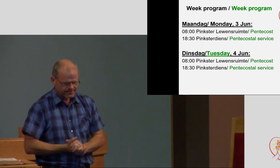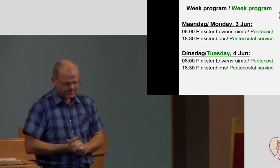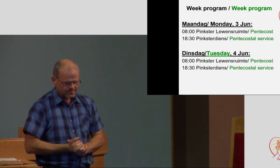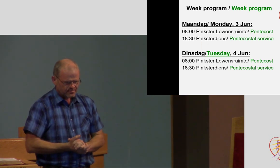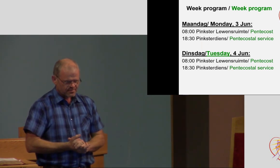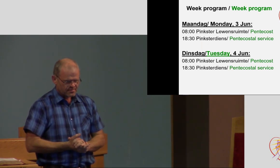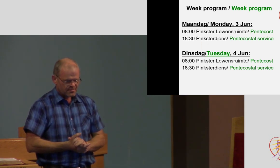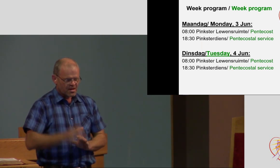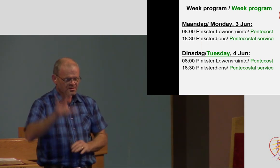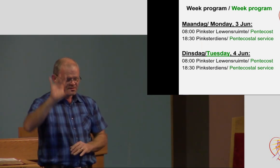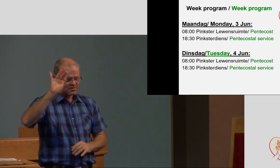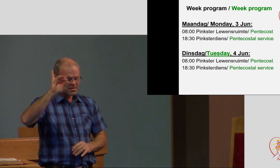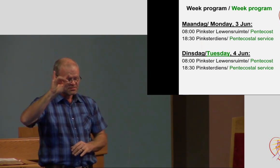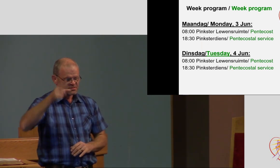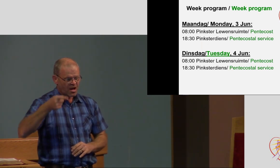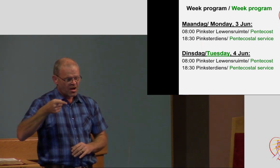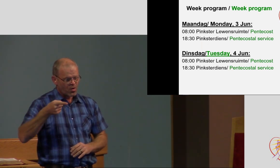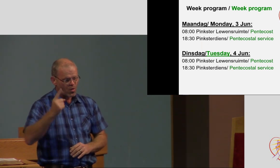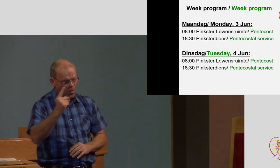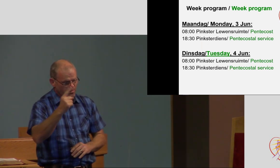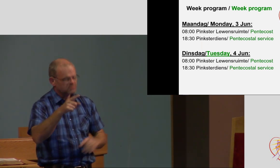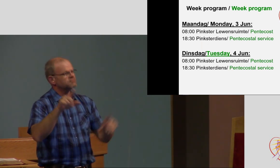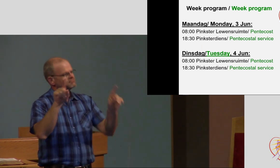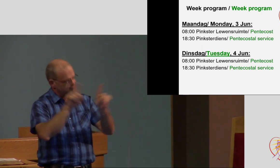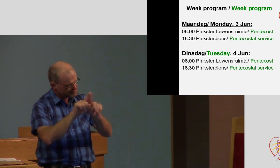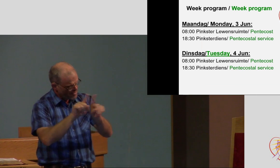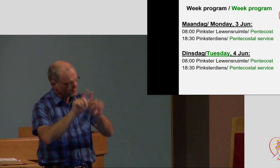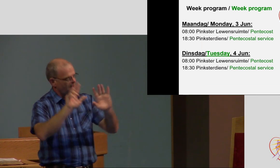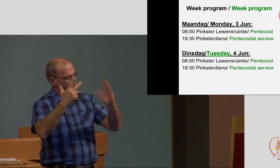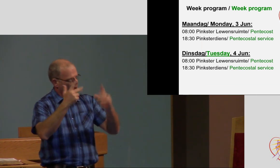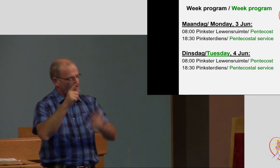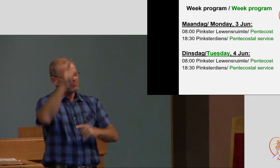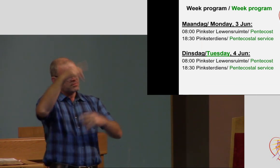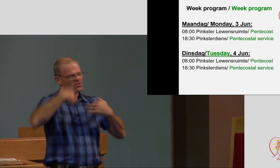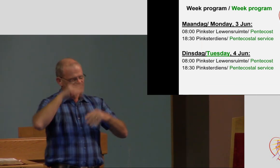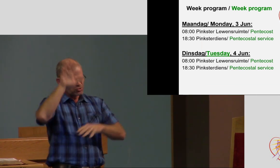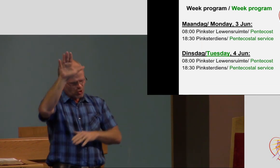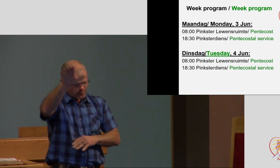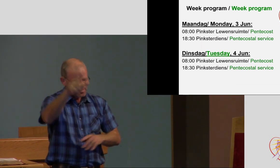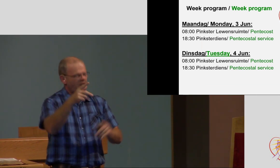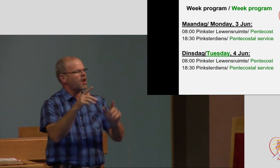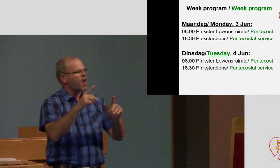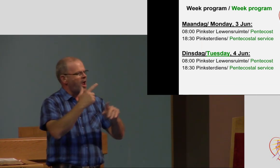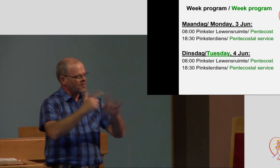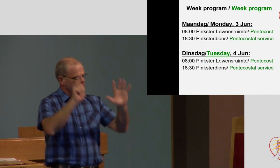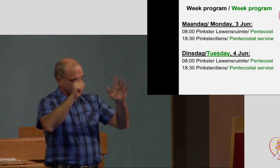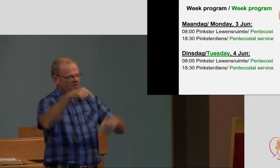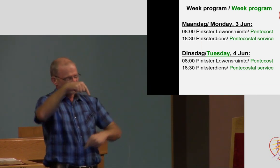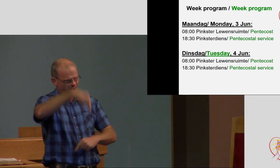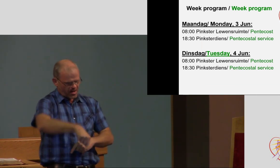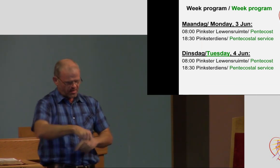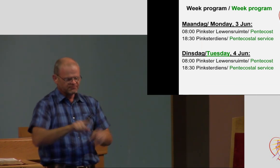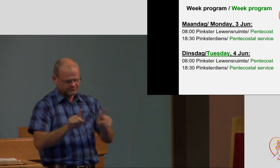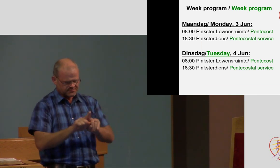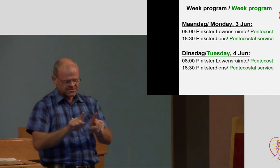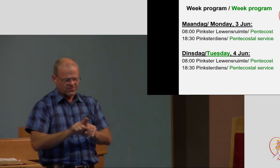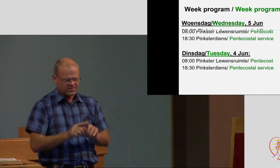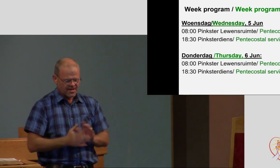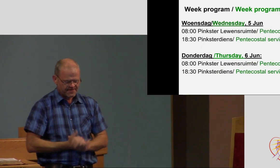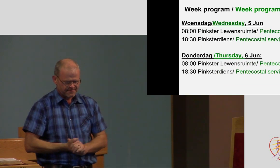6:30 die aand. Dinsdag dieselfde, die oggend by Lewensruimte Pinkster en 6:30 die aand by